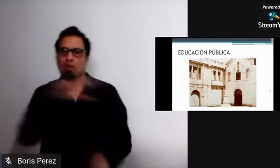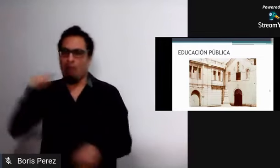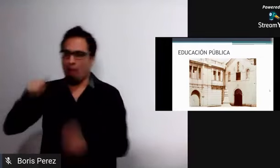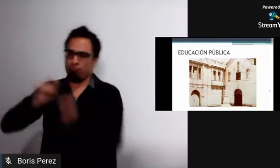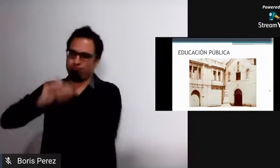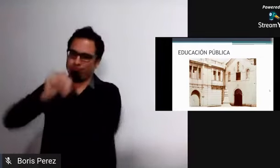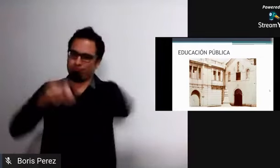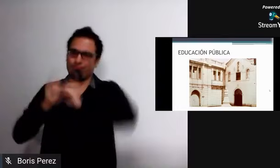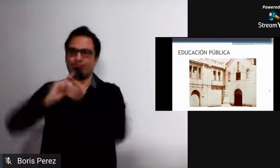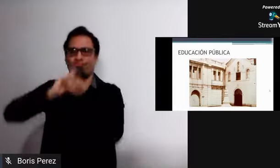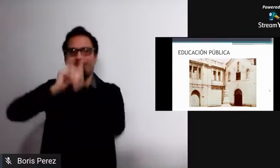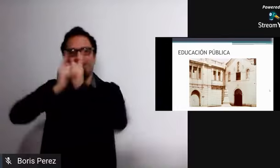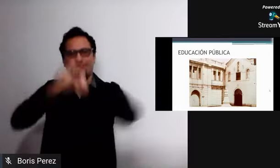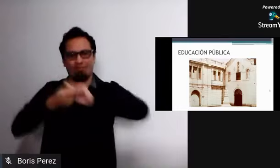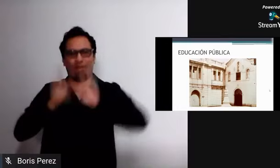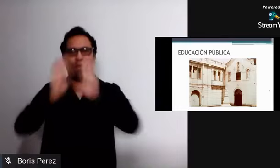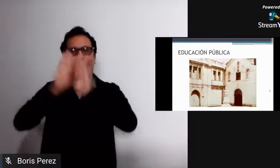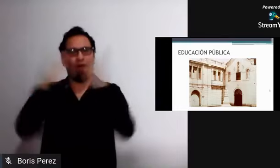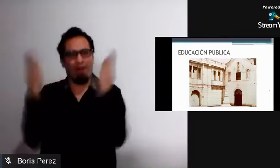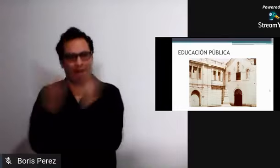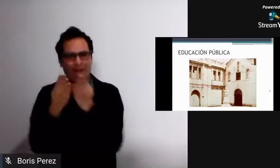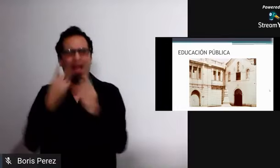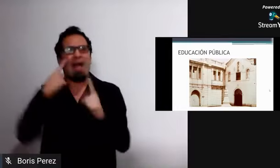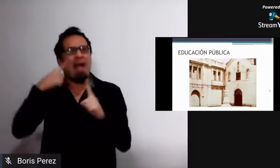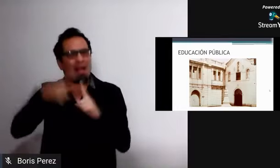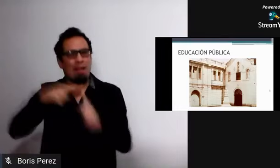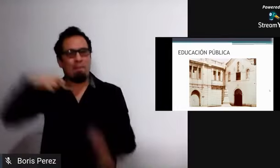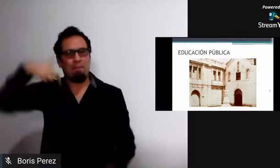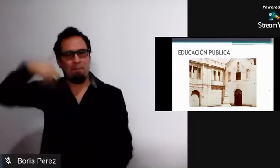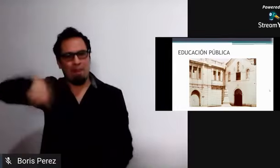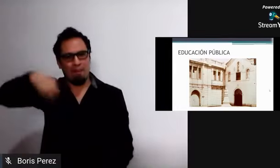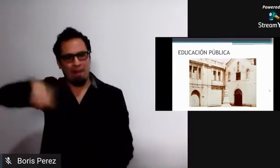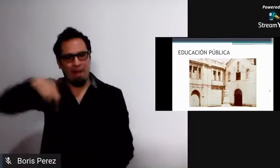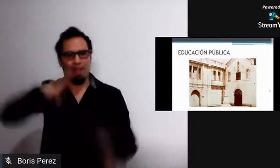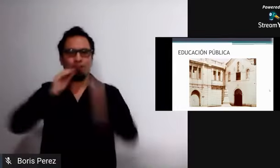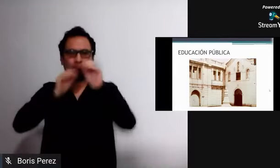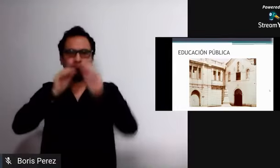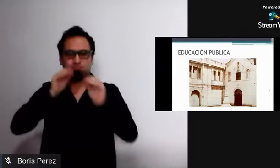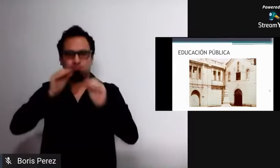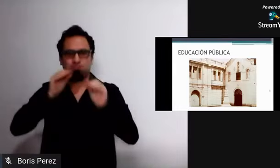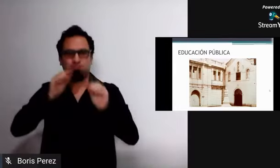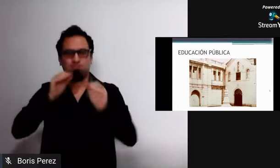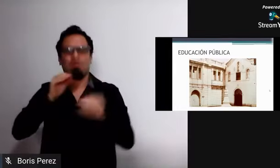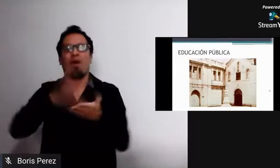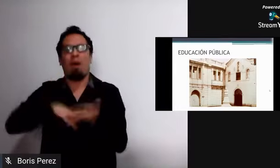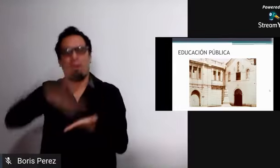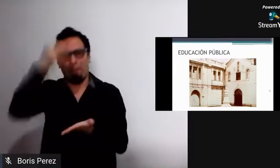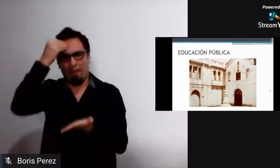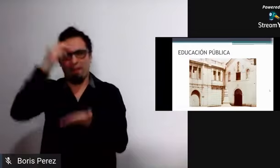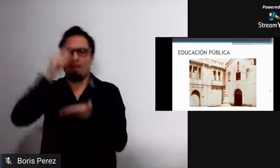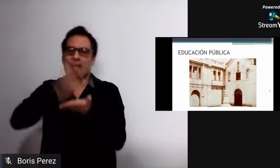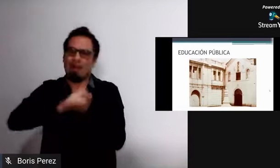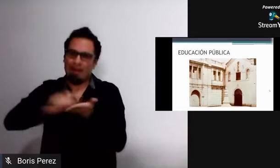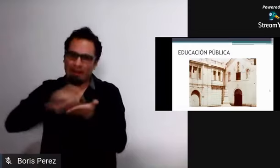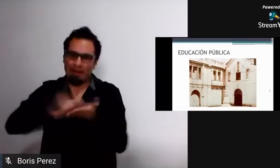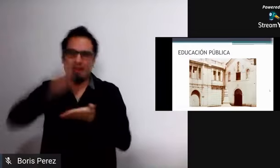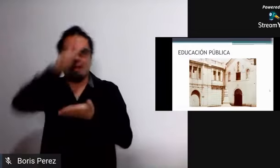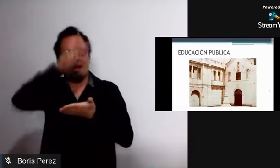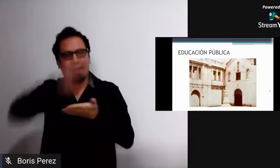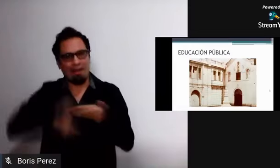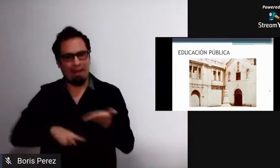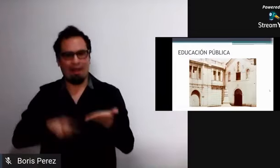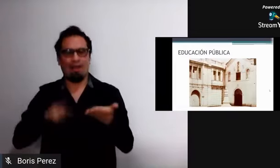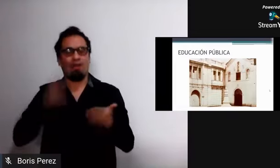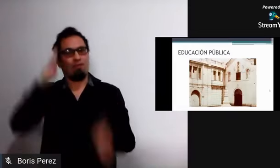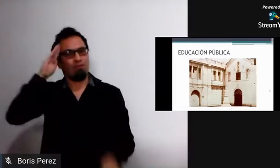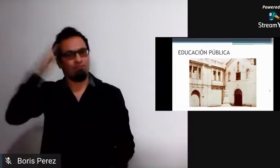pocas instituciones, tenían que hacerse unas modificaciones y por eso se